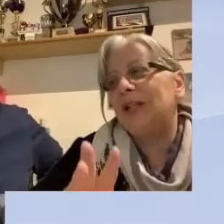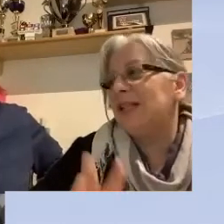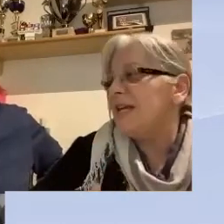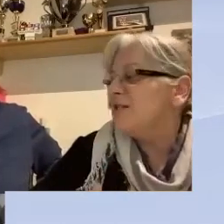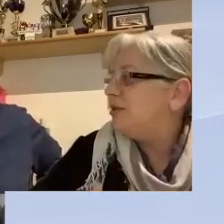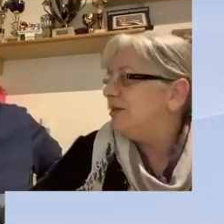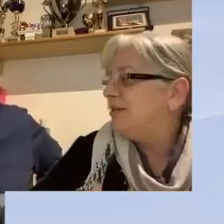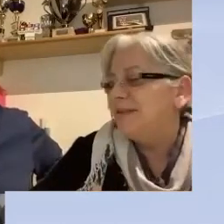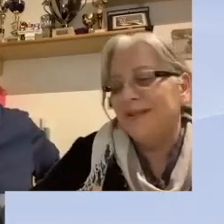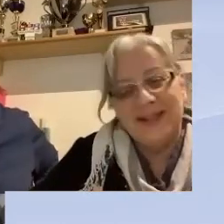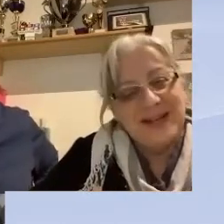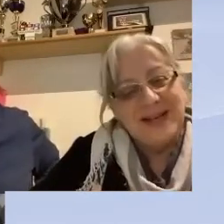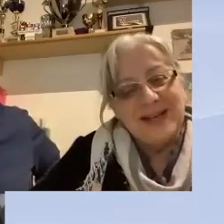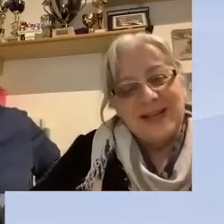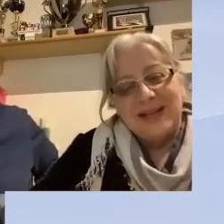molto attento.